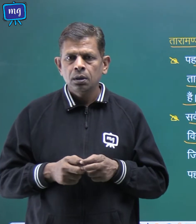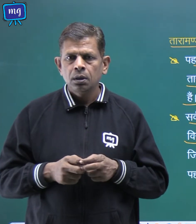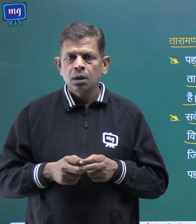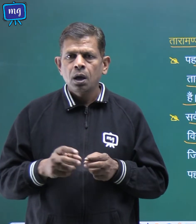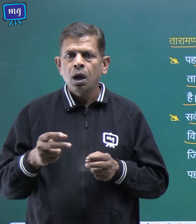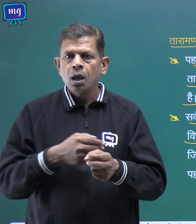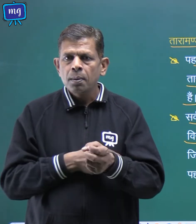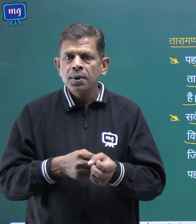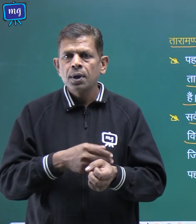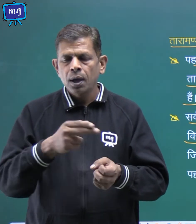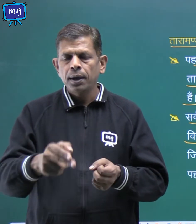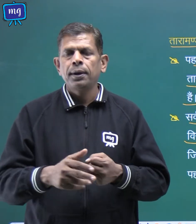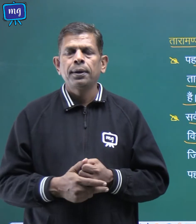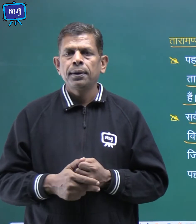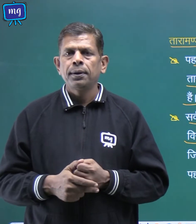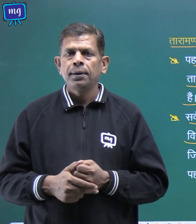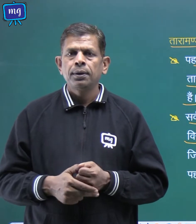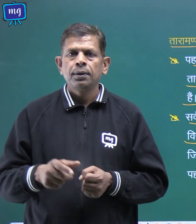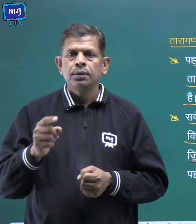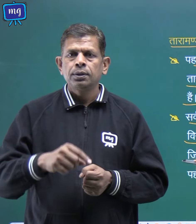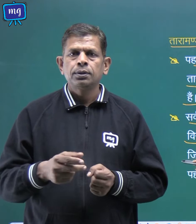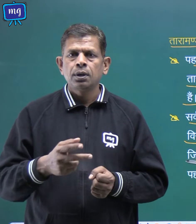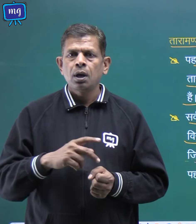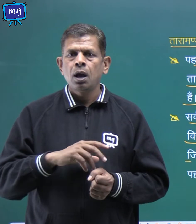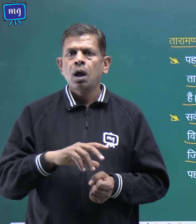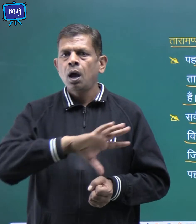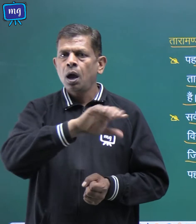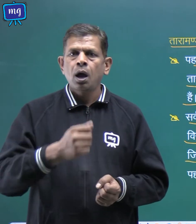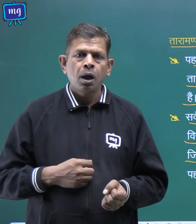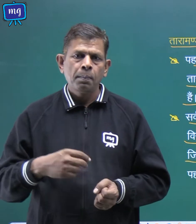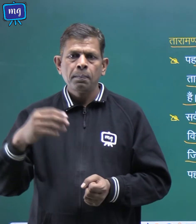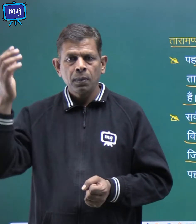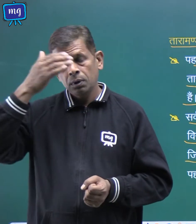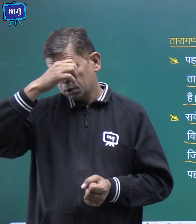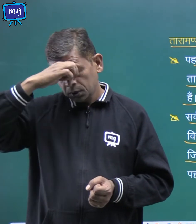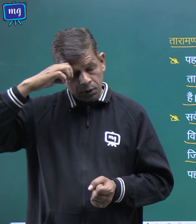अर्सा मेजर है, जिसे हम गर्मियों में